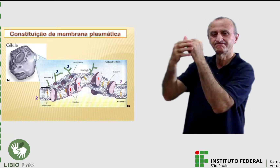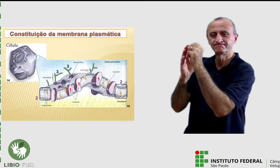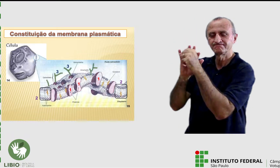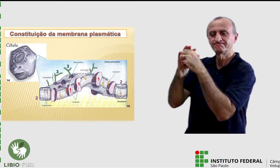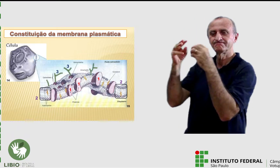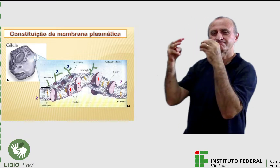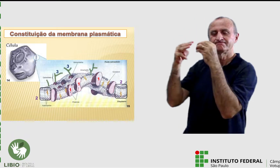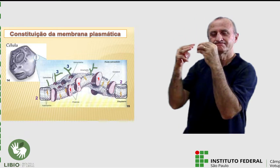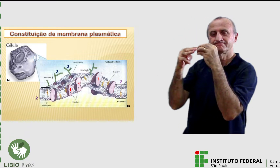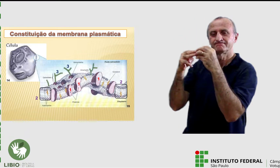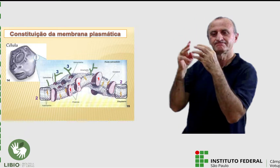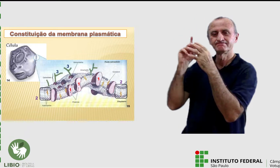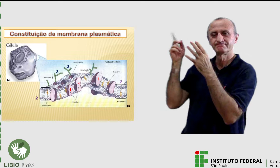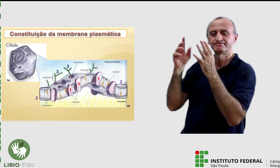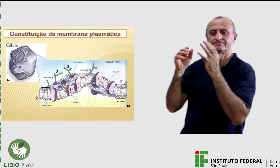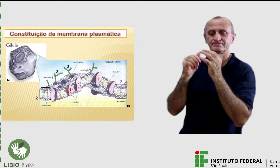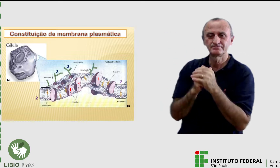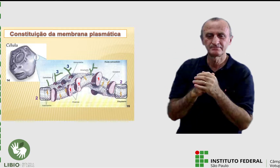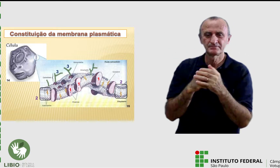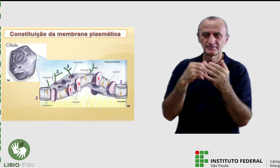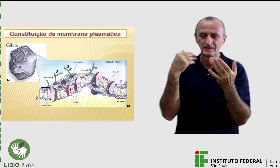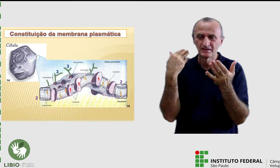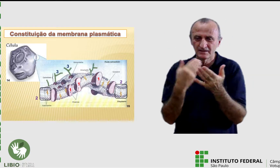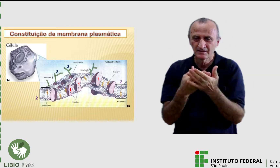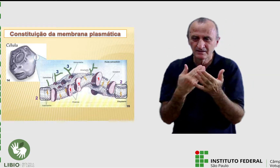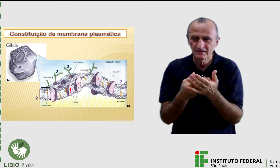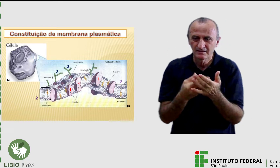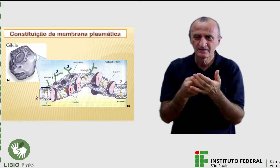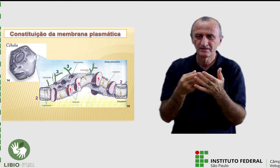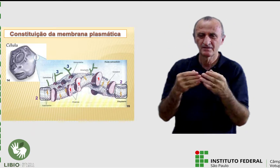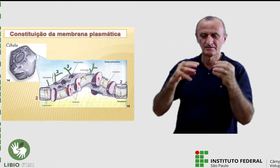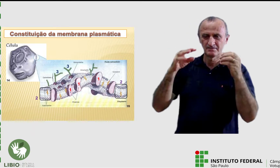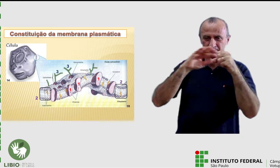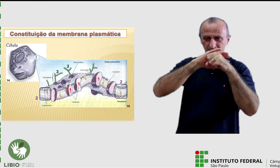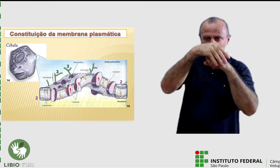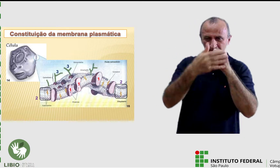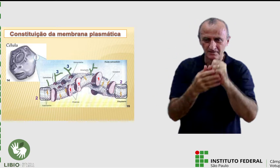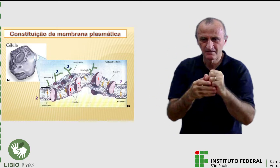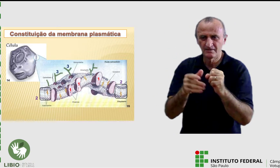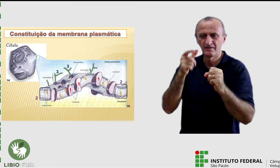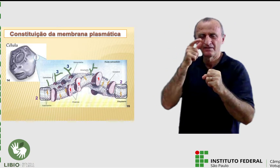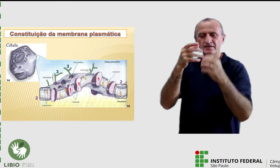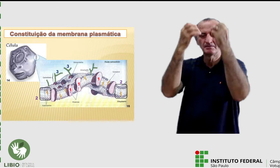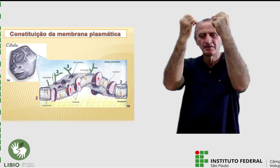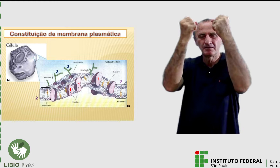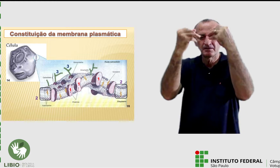constituição da membrana plasmática. Então, nessas aulas sobre membrana, vamos